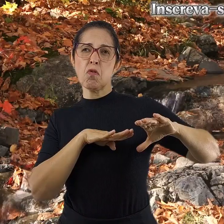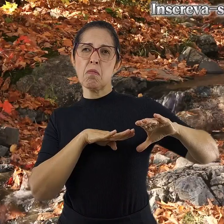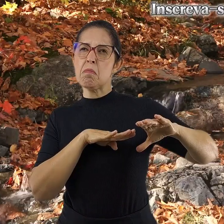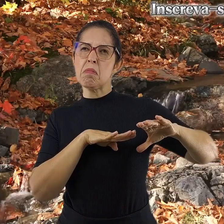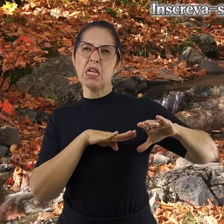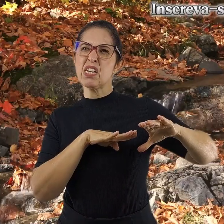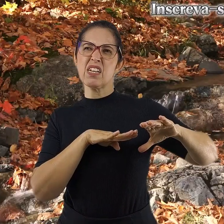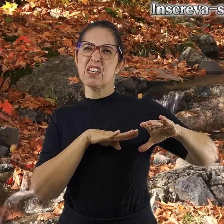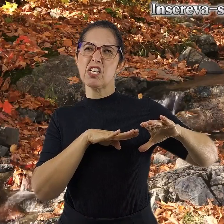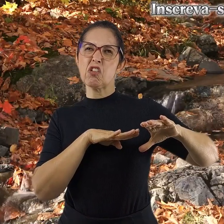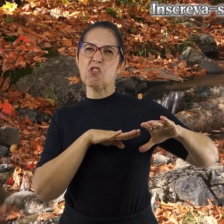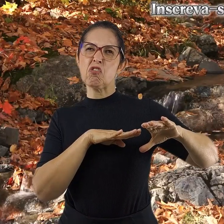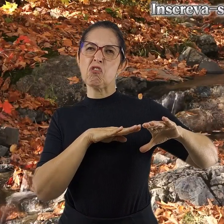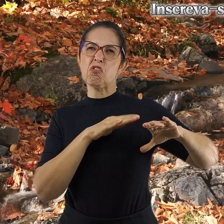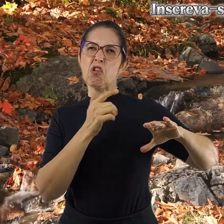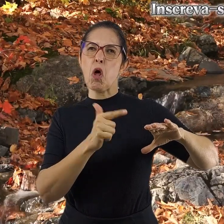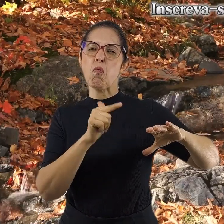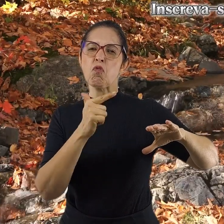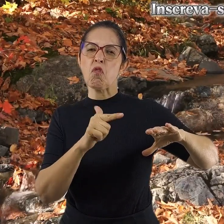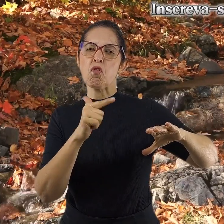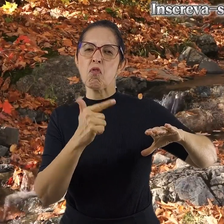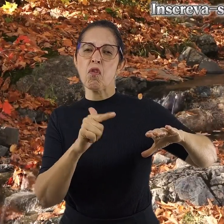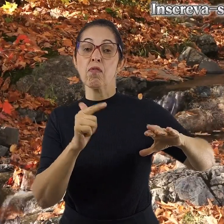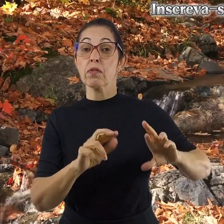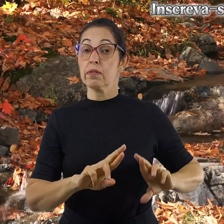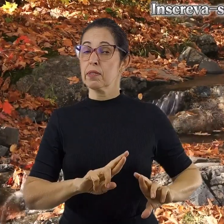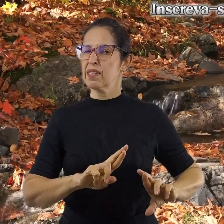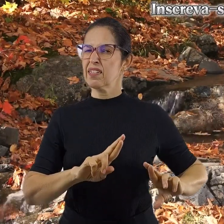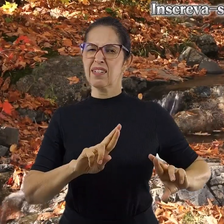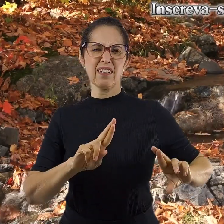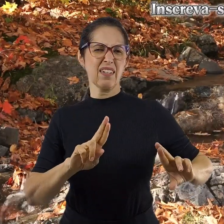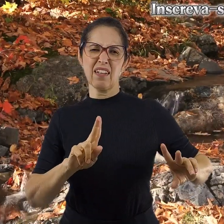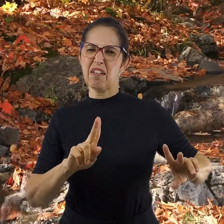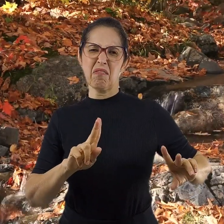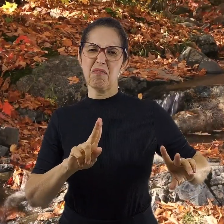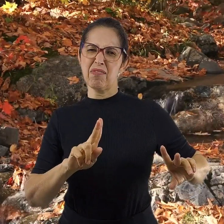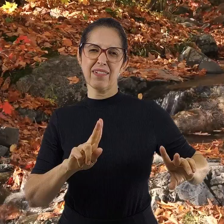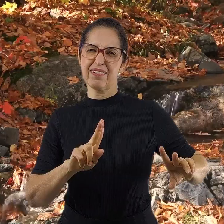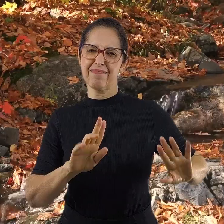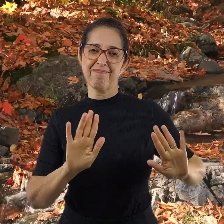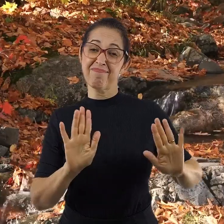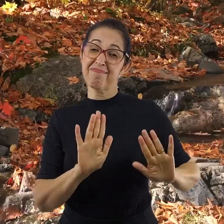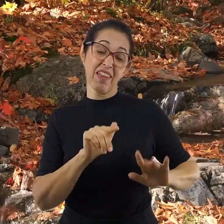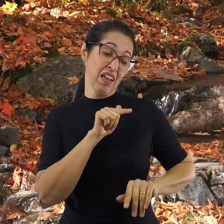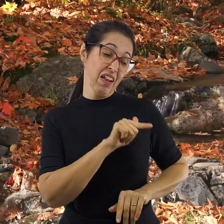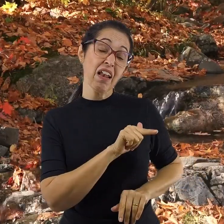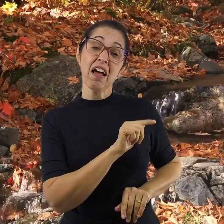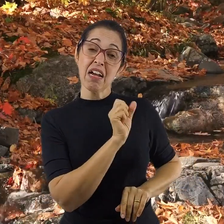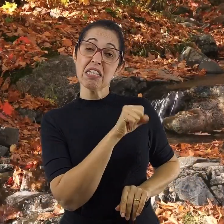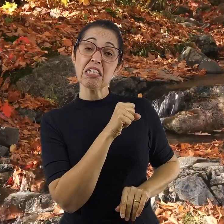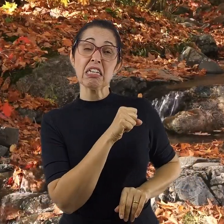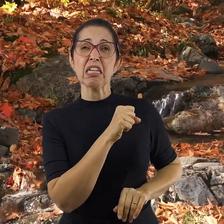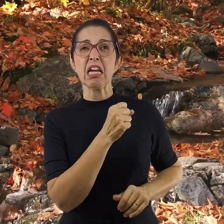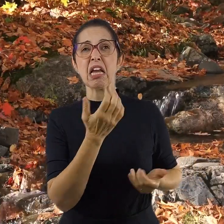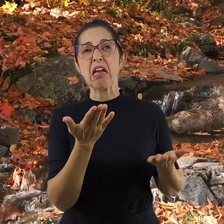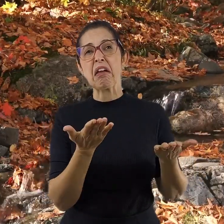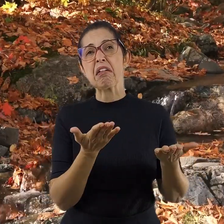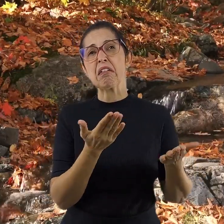Entrou para o ritualismo, se tornou apenas um ritual, se tornou um